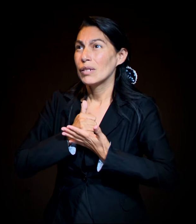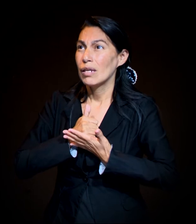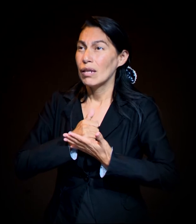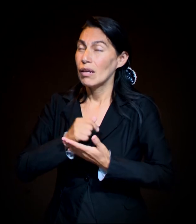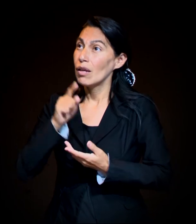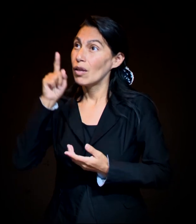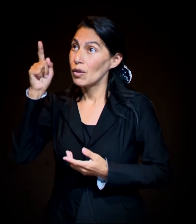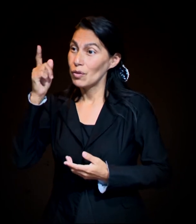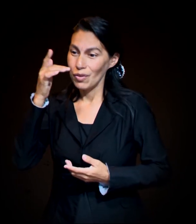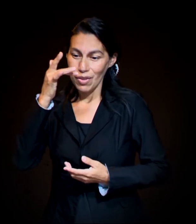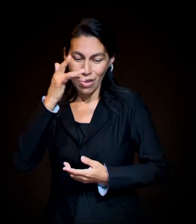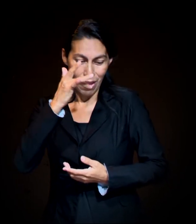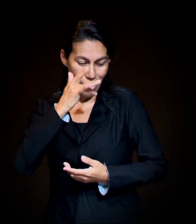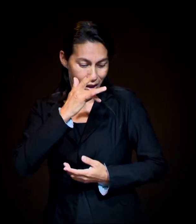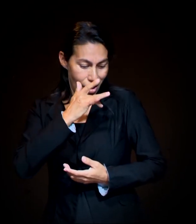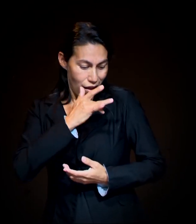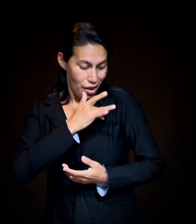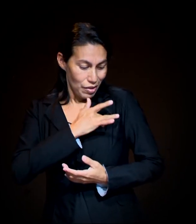el camino